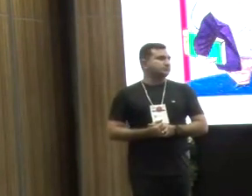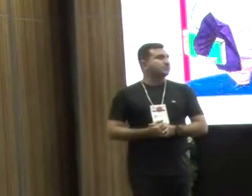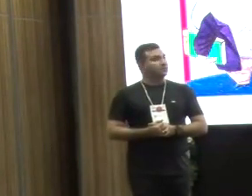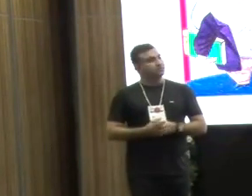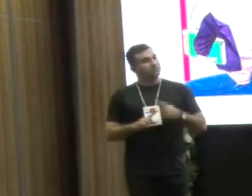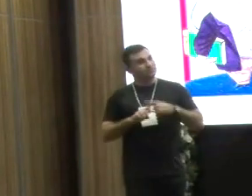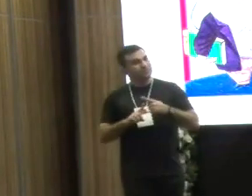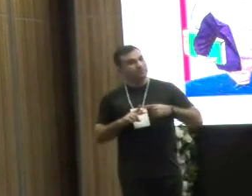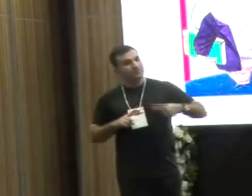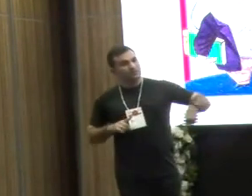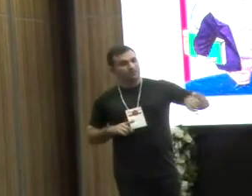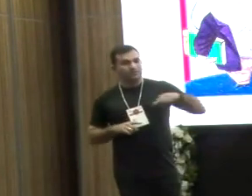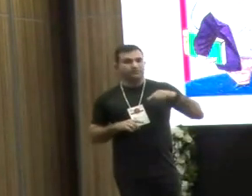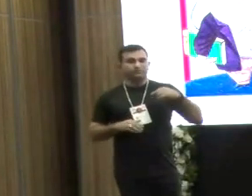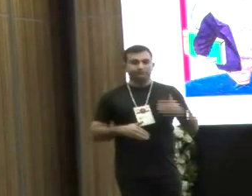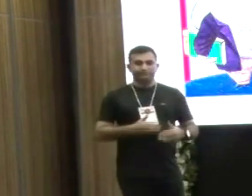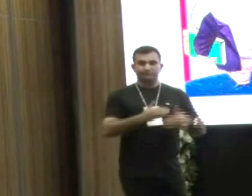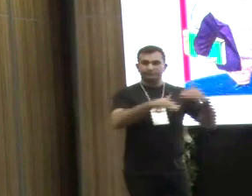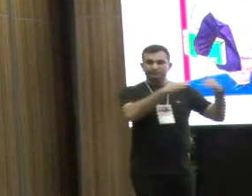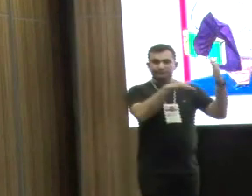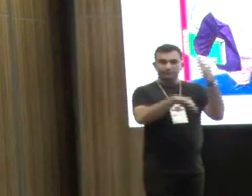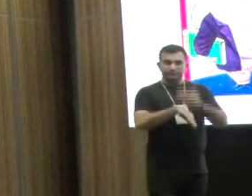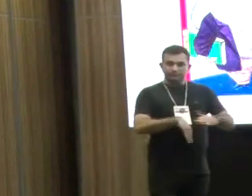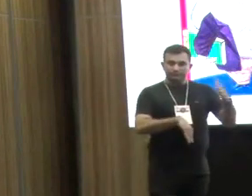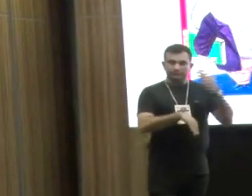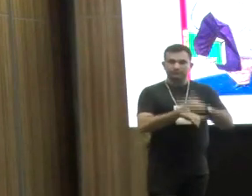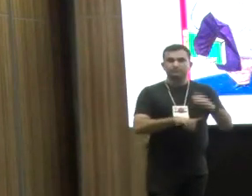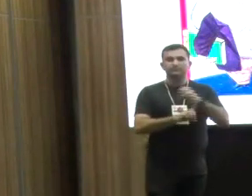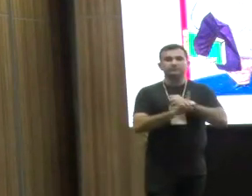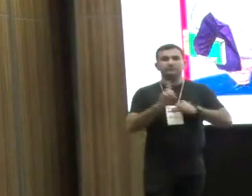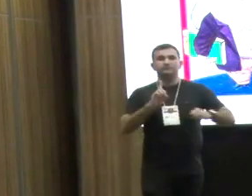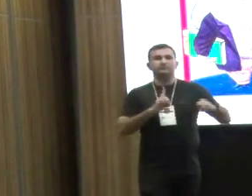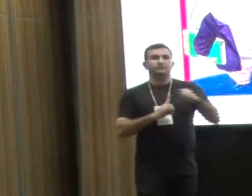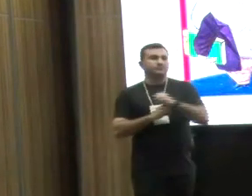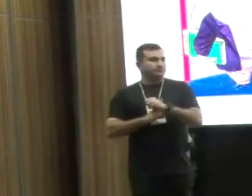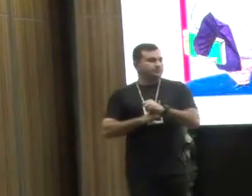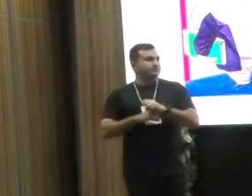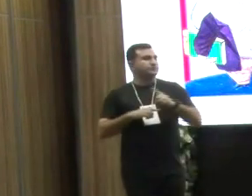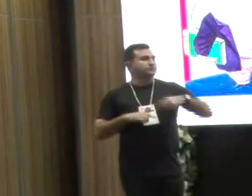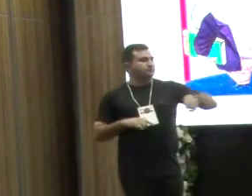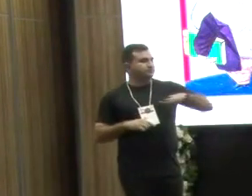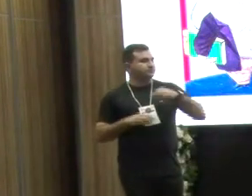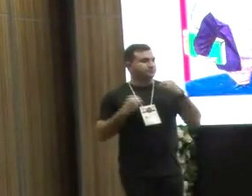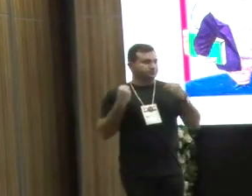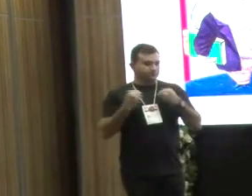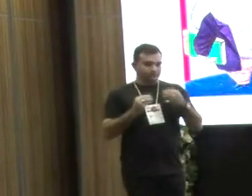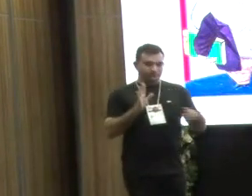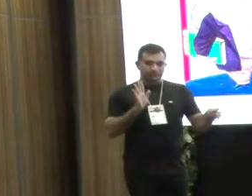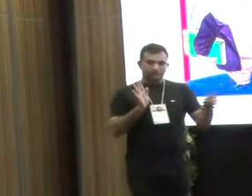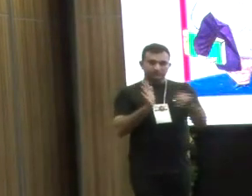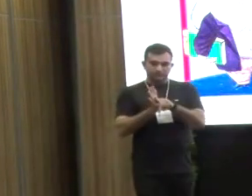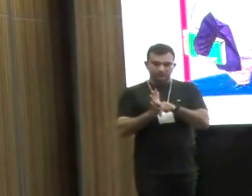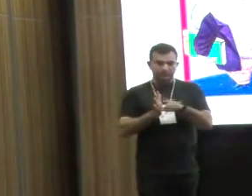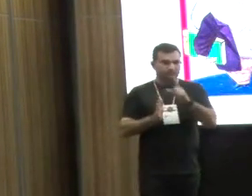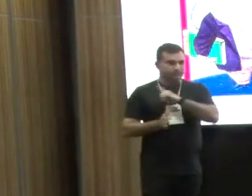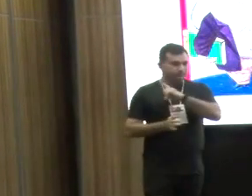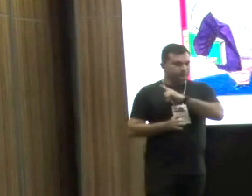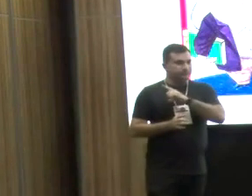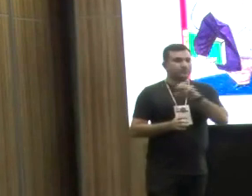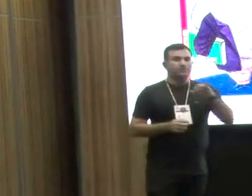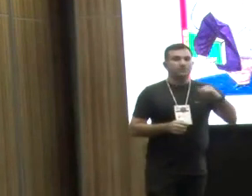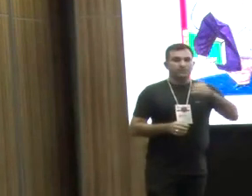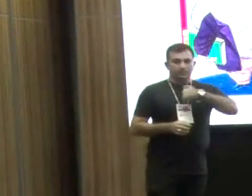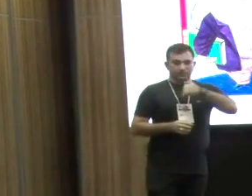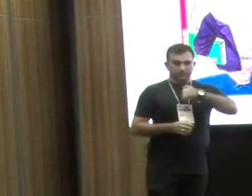se fazendo aos poucos na prática social da qual a gente toma parte. Se